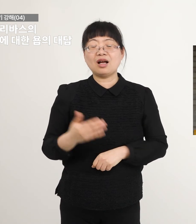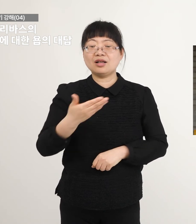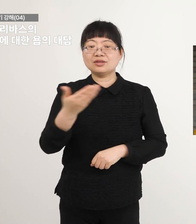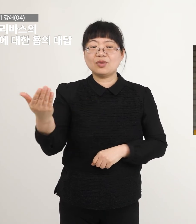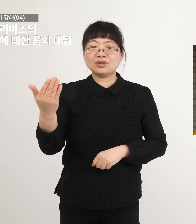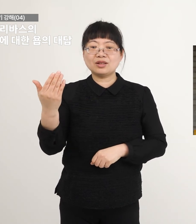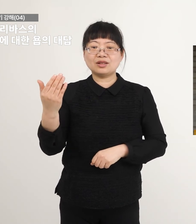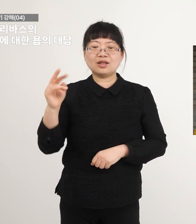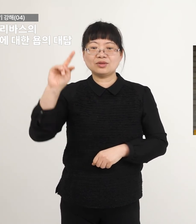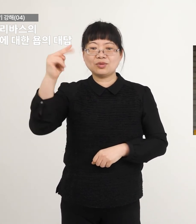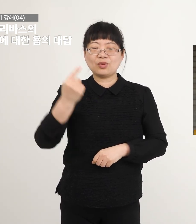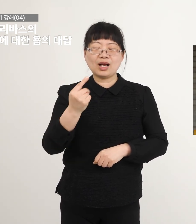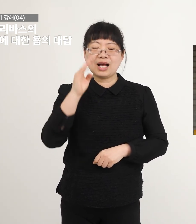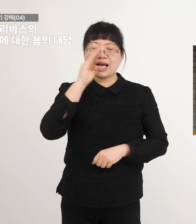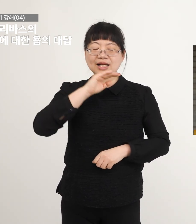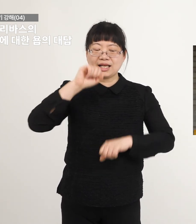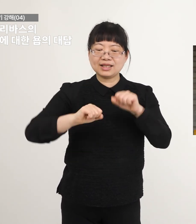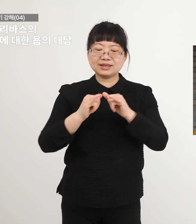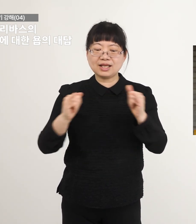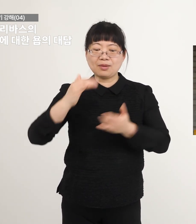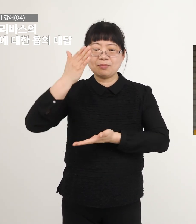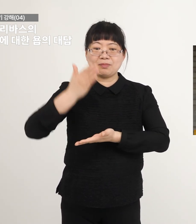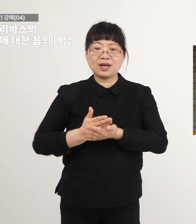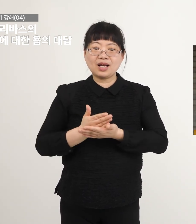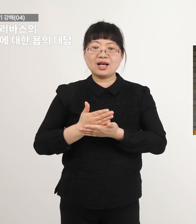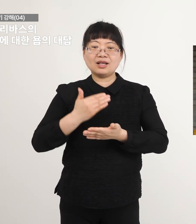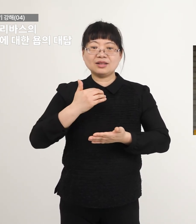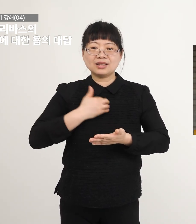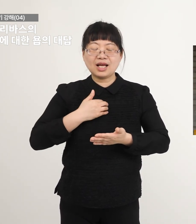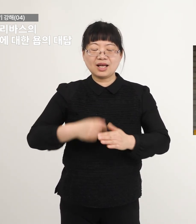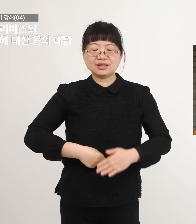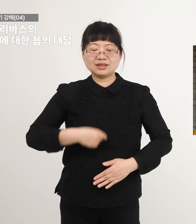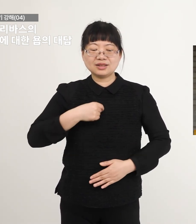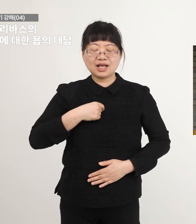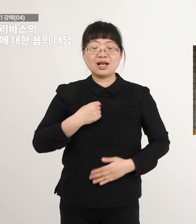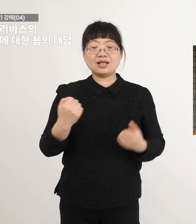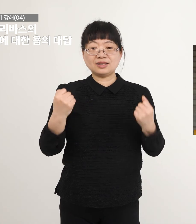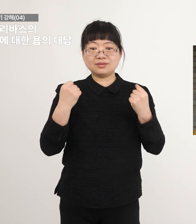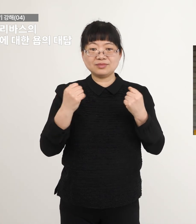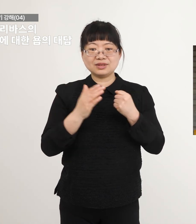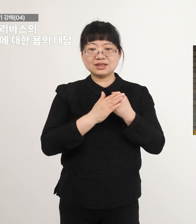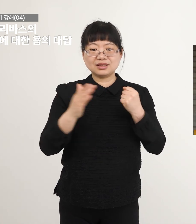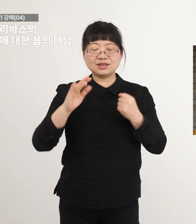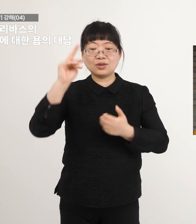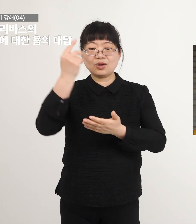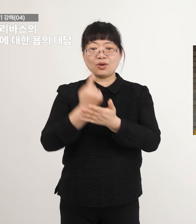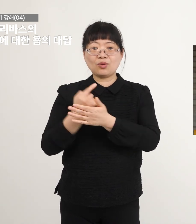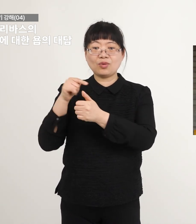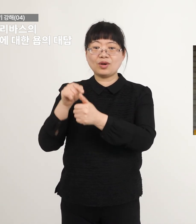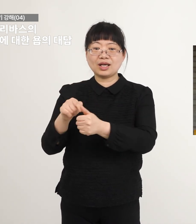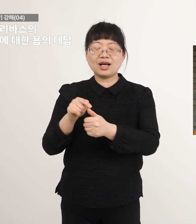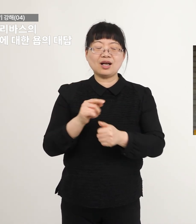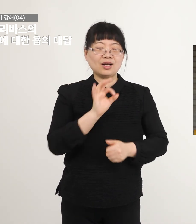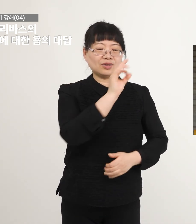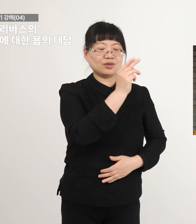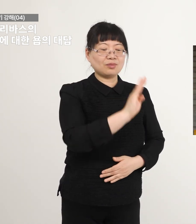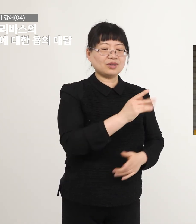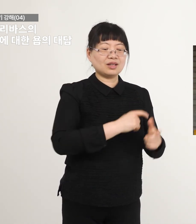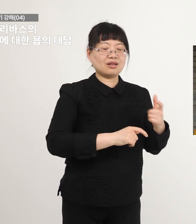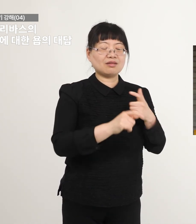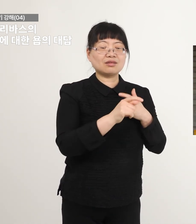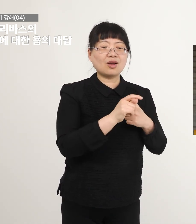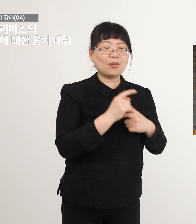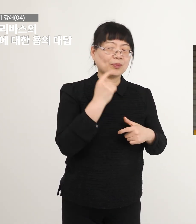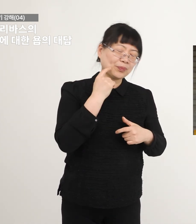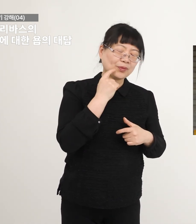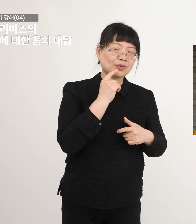너희는 돌이켜 행악자가 되지 말라. 아직도 나의 의가 건재하니 돌아오라. 욥이 더 독을 가지고 친구들의